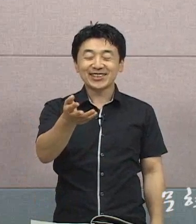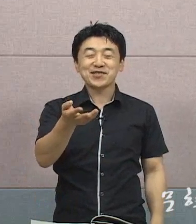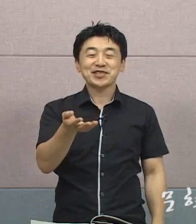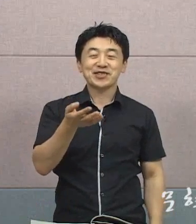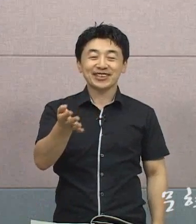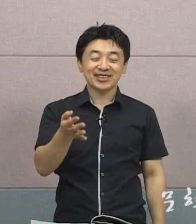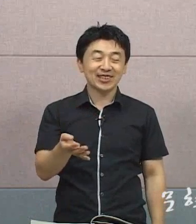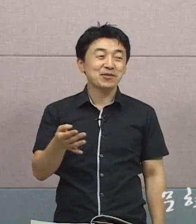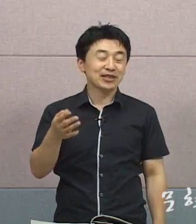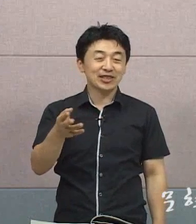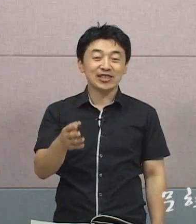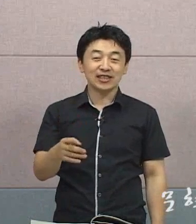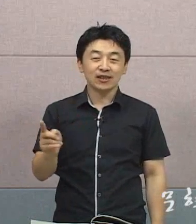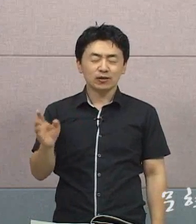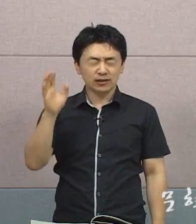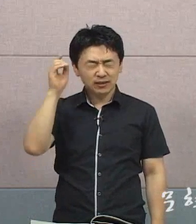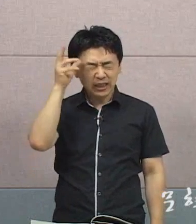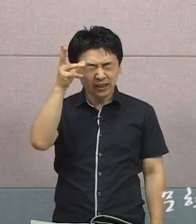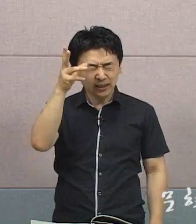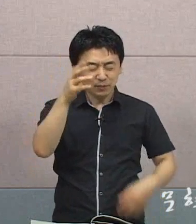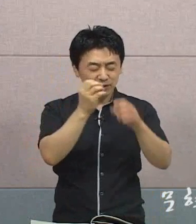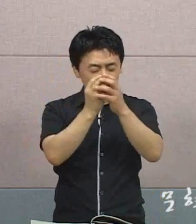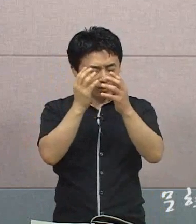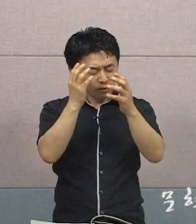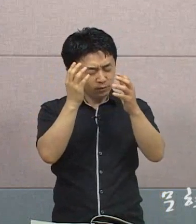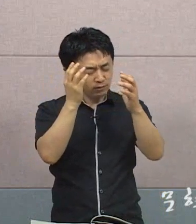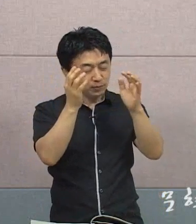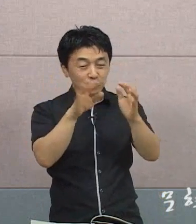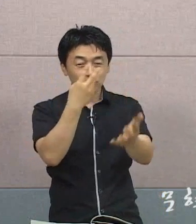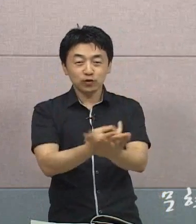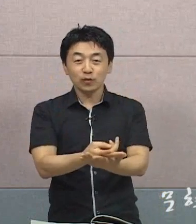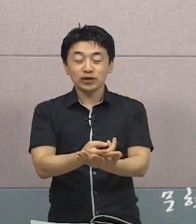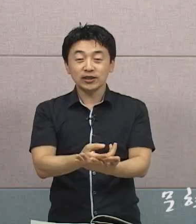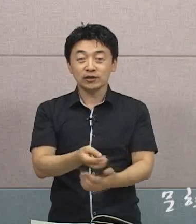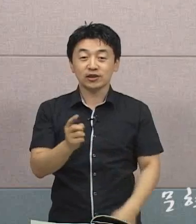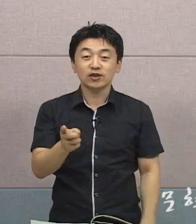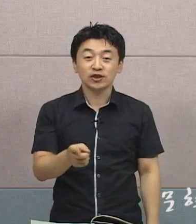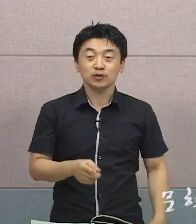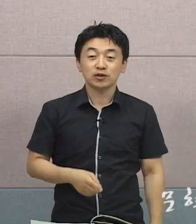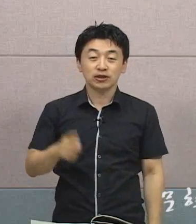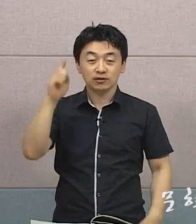기절해보셨는지 모르겠는데요. 기절할 때 우리가 띵 하면서 이렇게 하면서 툭 넘어지잖아요. 그런 느낌으로 사용하는 거거든요.